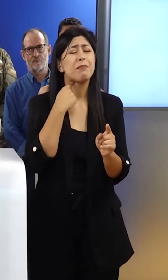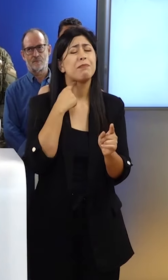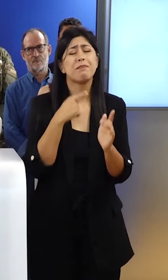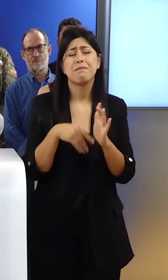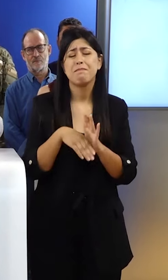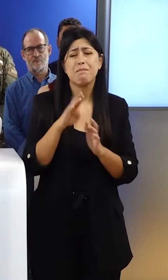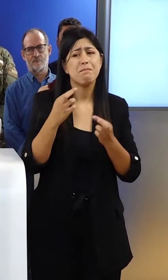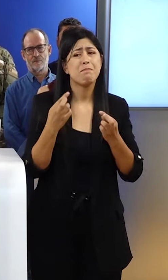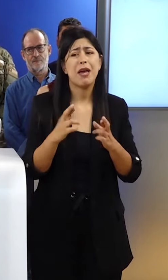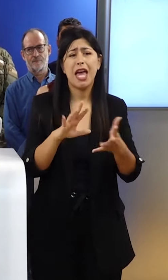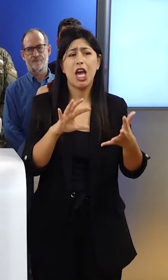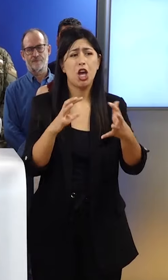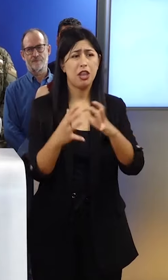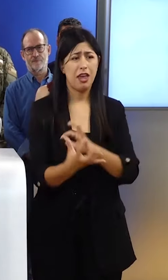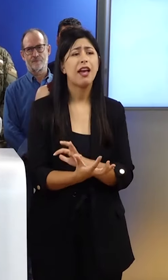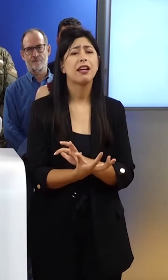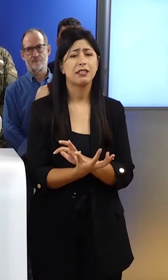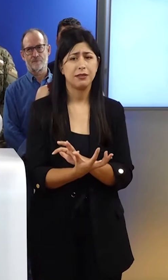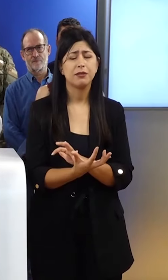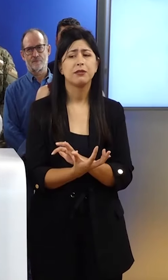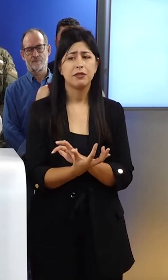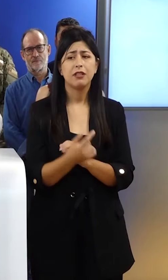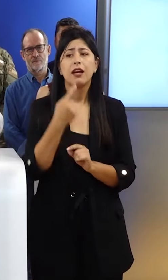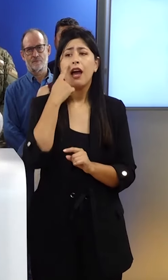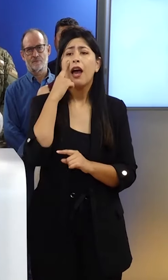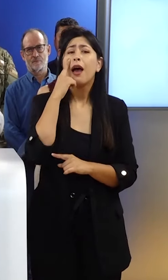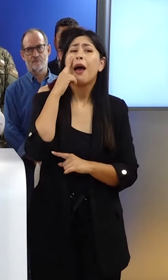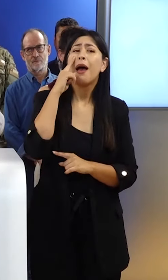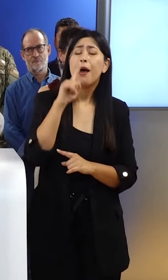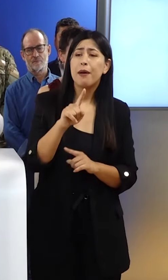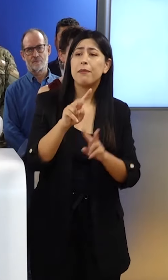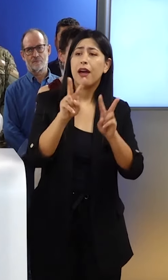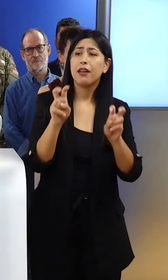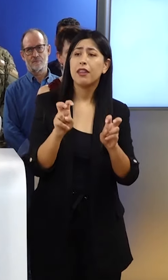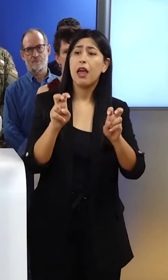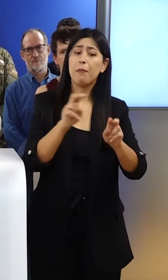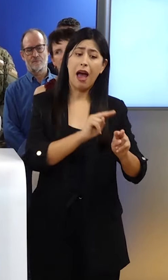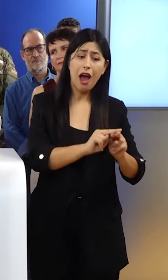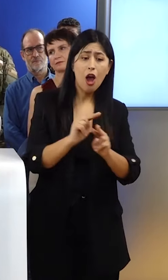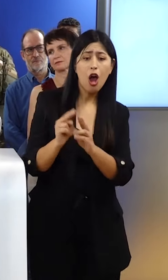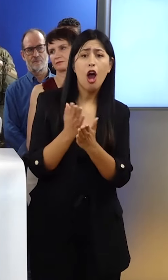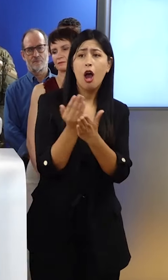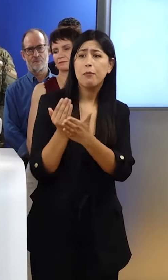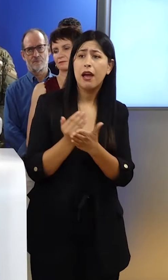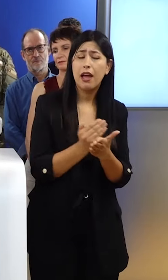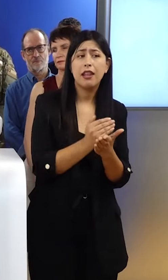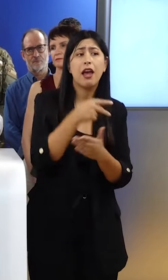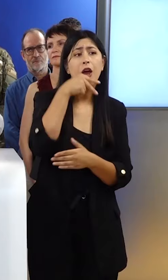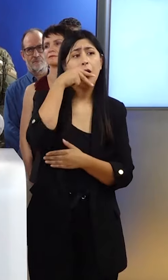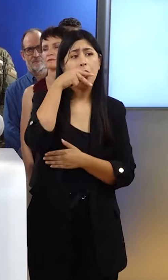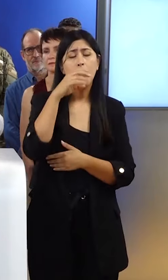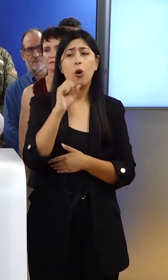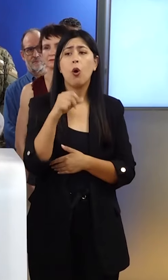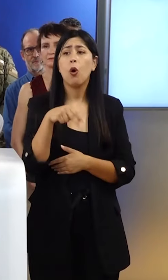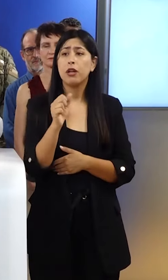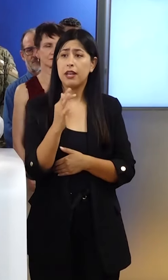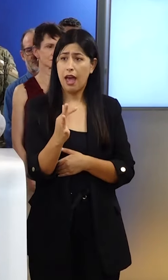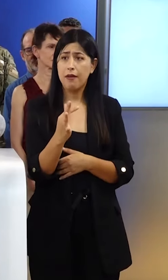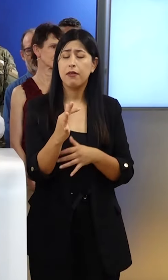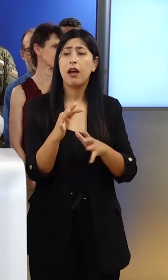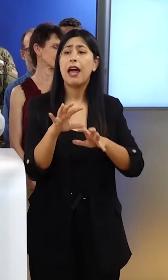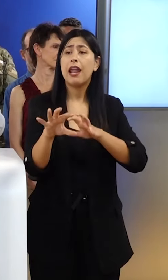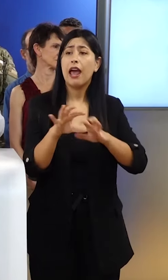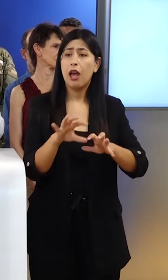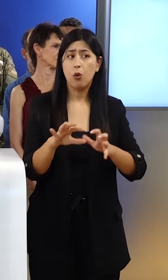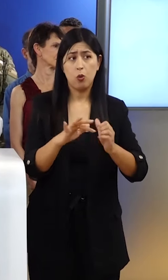eh mucho mayor Eh pero en lo que se refiere a la capacidad operacional de conaf eh los recursos que se le han